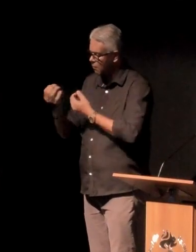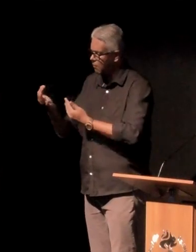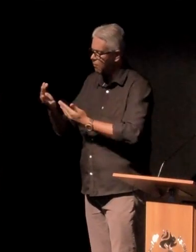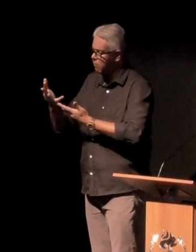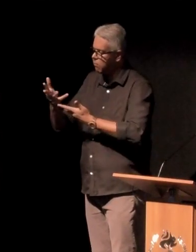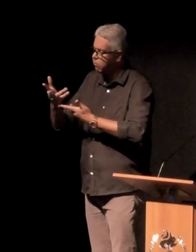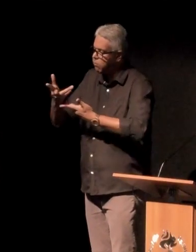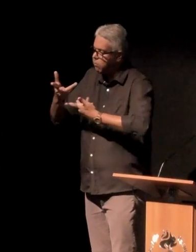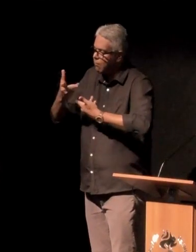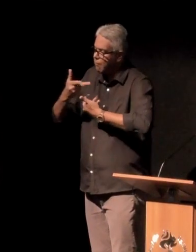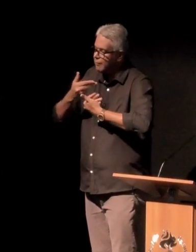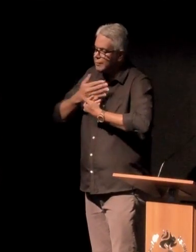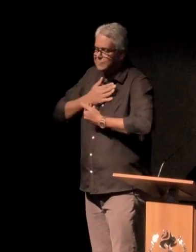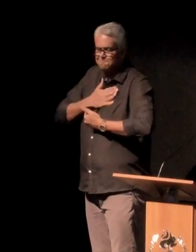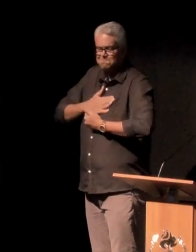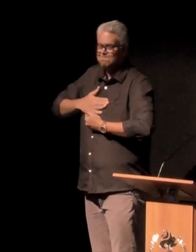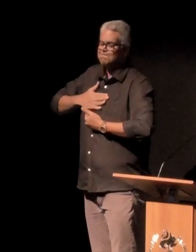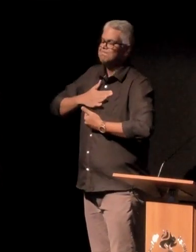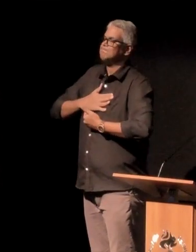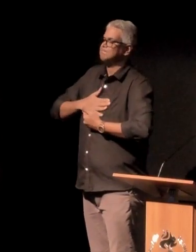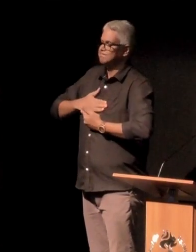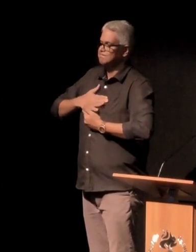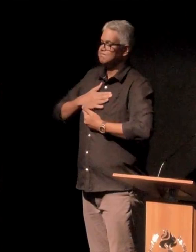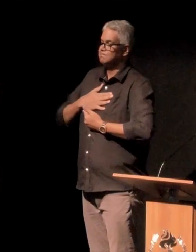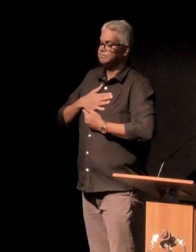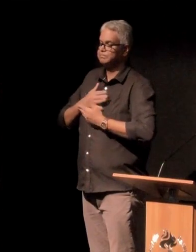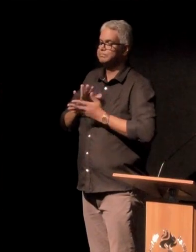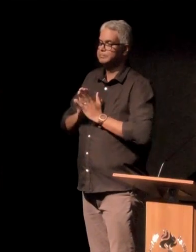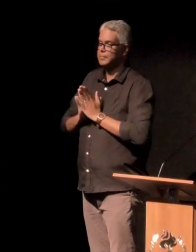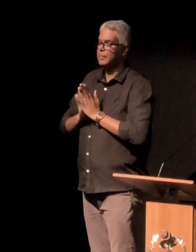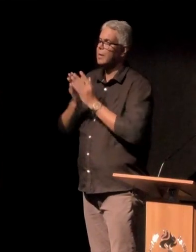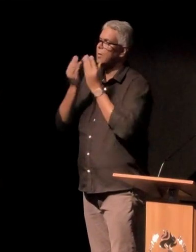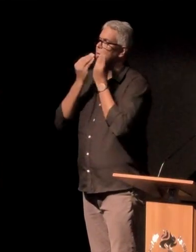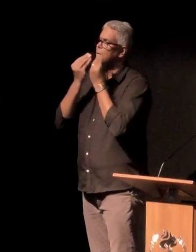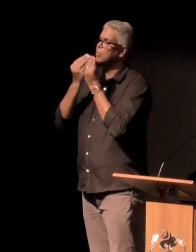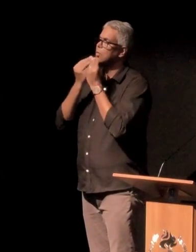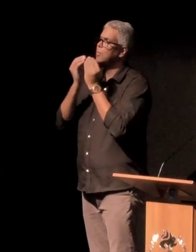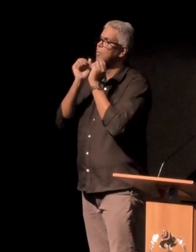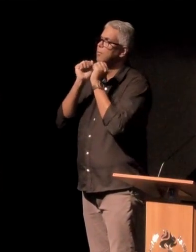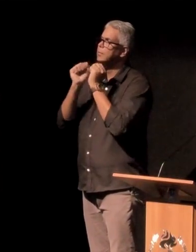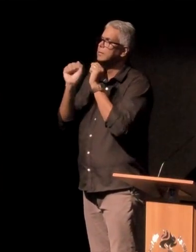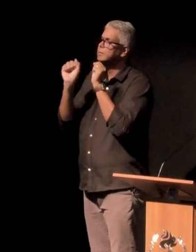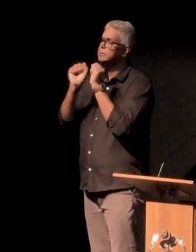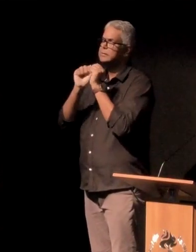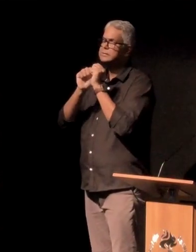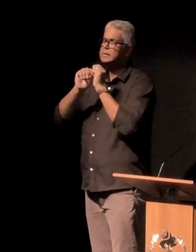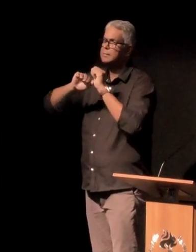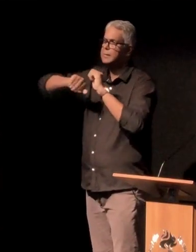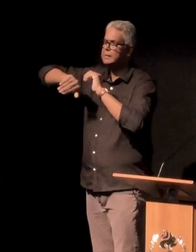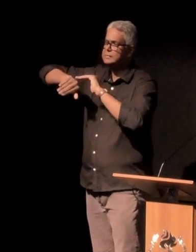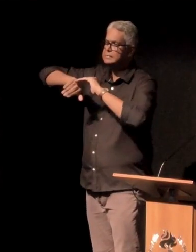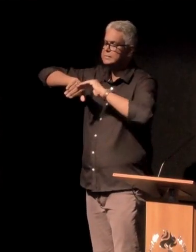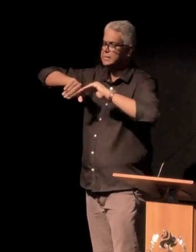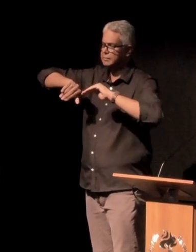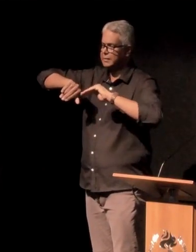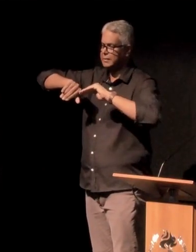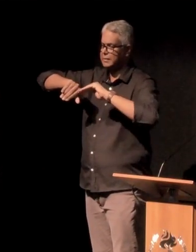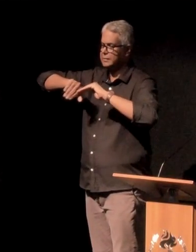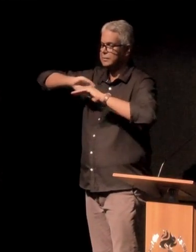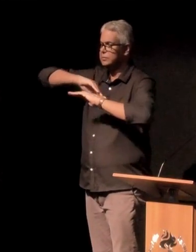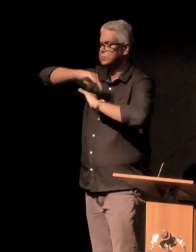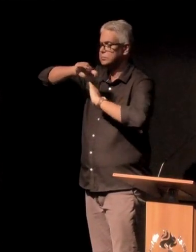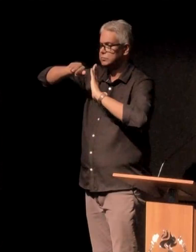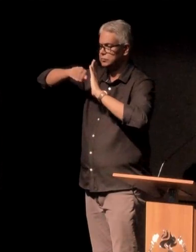eh gostei bastante lá como podemos fazer para separar esses recursos per capita Com valores